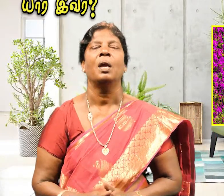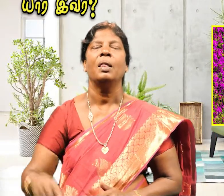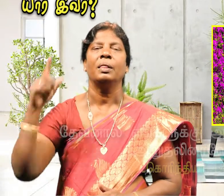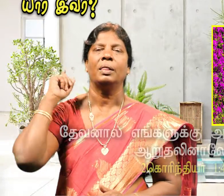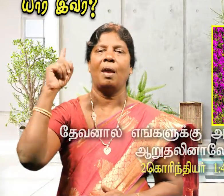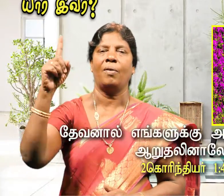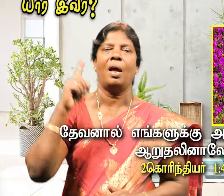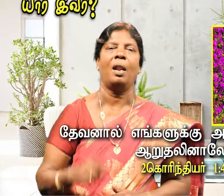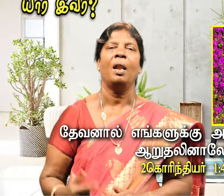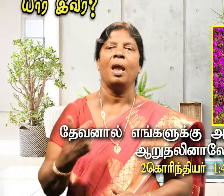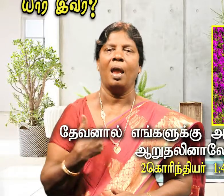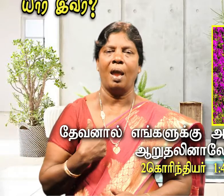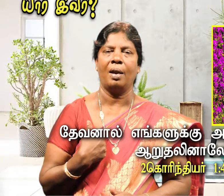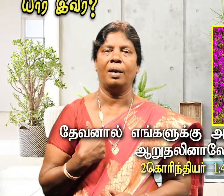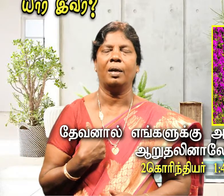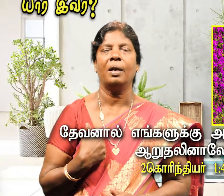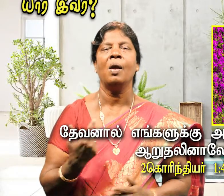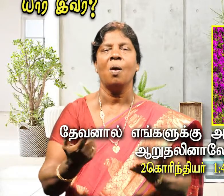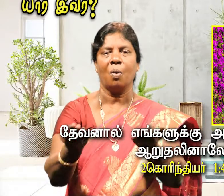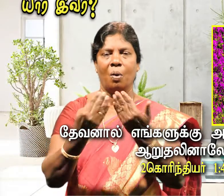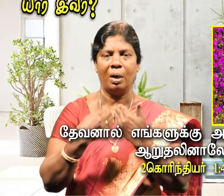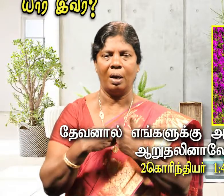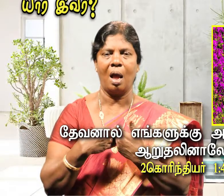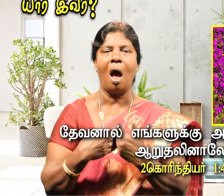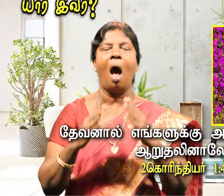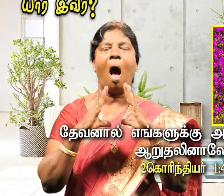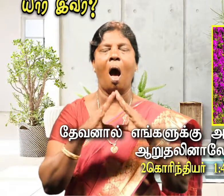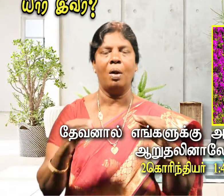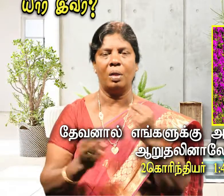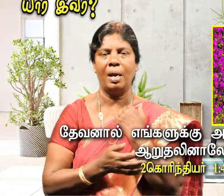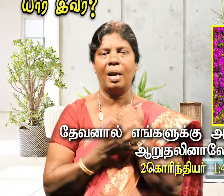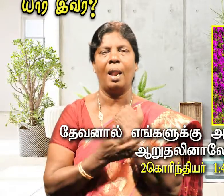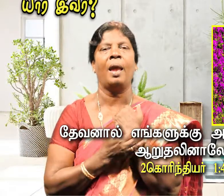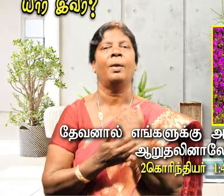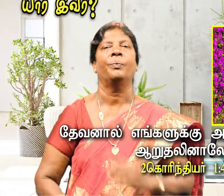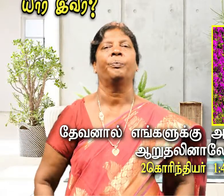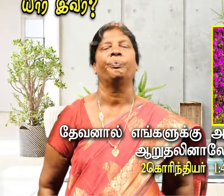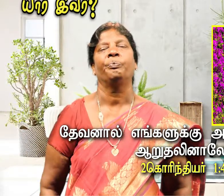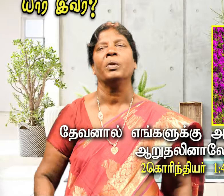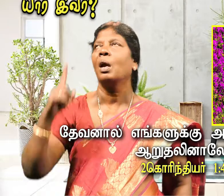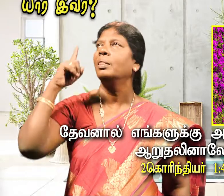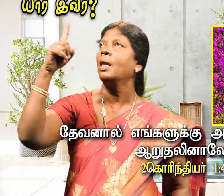சொல்லுகிறார், தேவனால் எங்களுக்கு அருளப்படுகிற ஆறுதலினாலே.